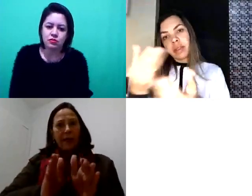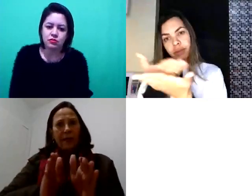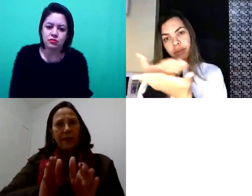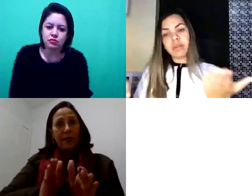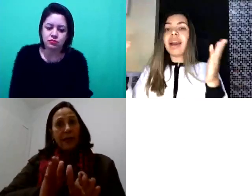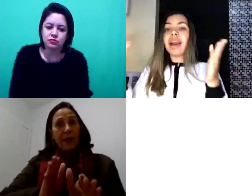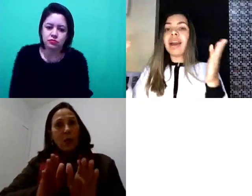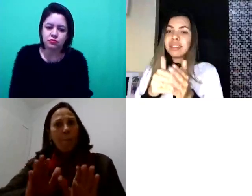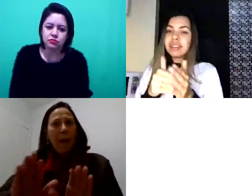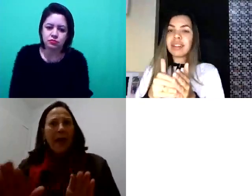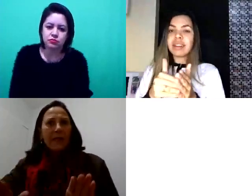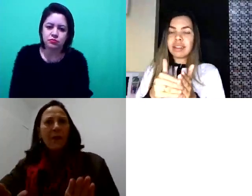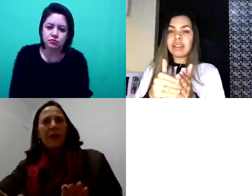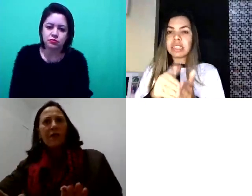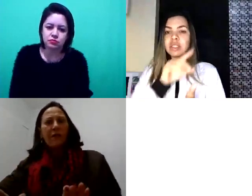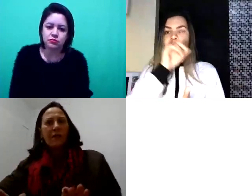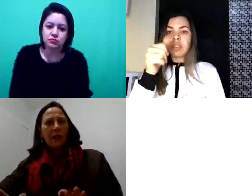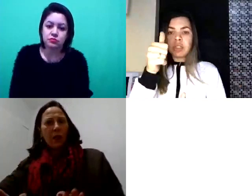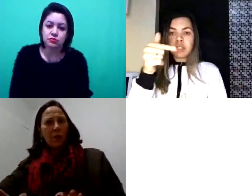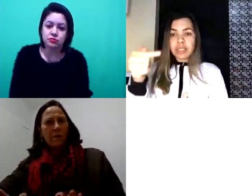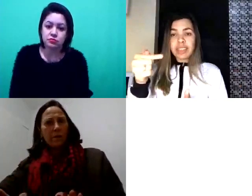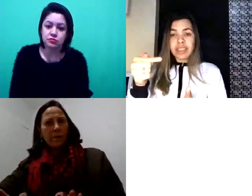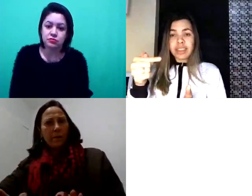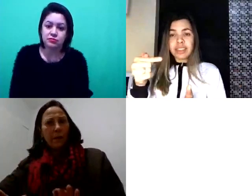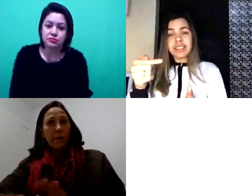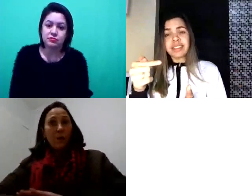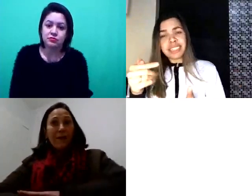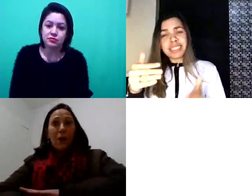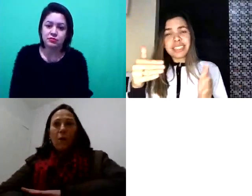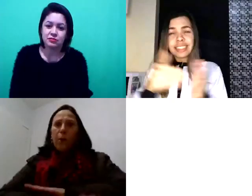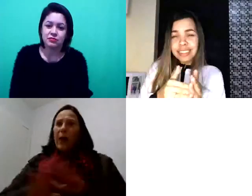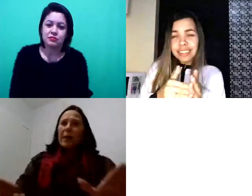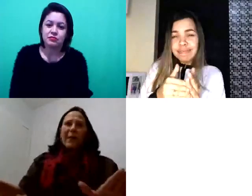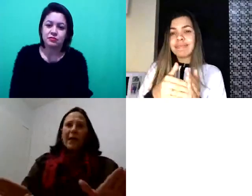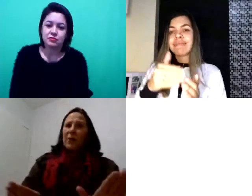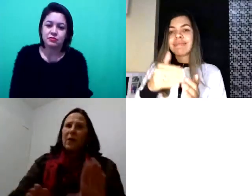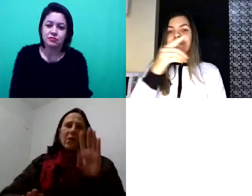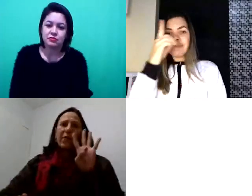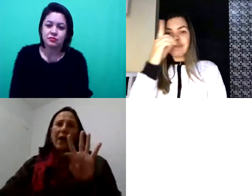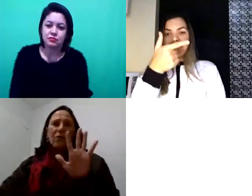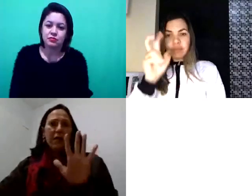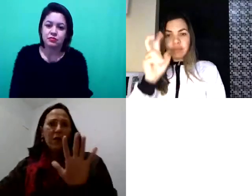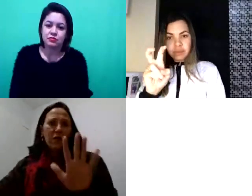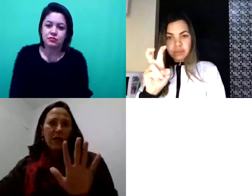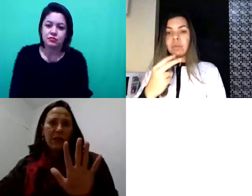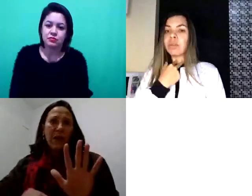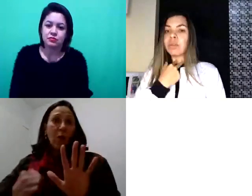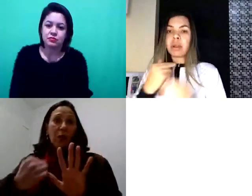até dia 17, no máximo ali dia 25. Não, não pode passar isso, porque nós vamos ficar com 5 dias